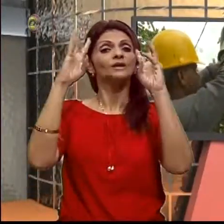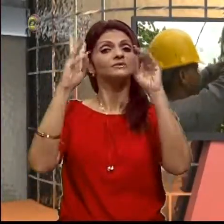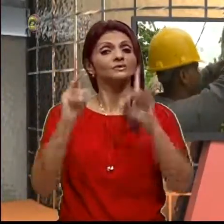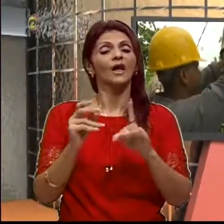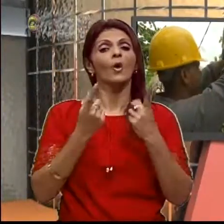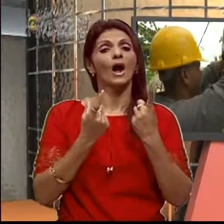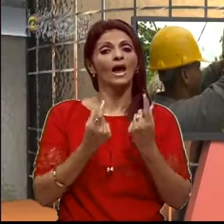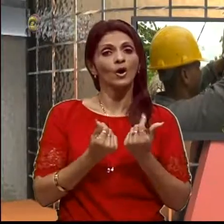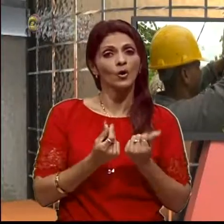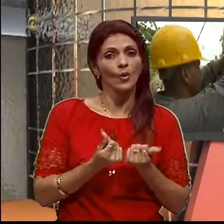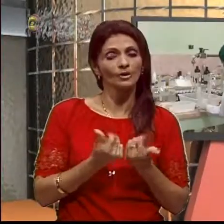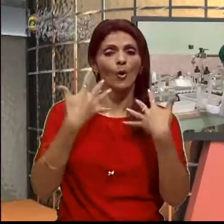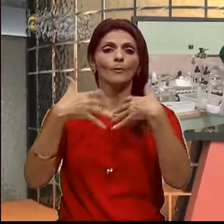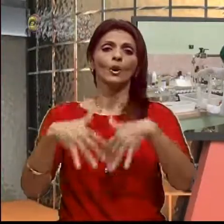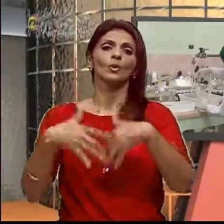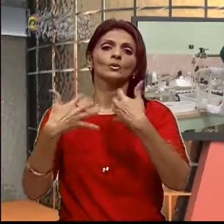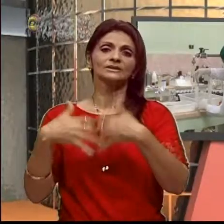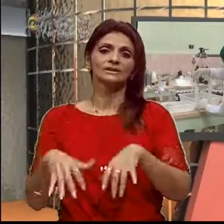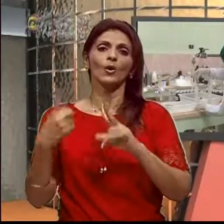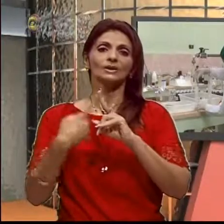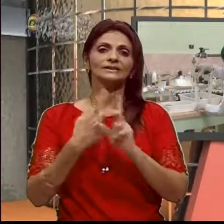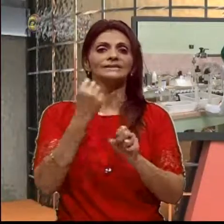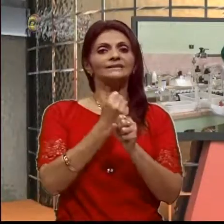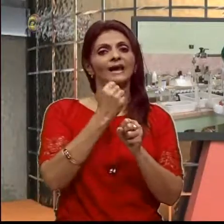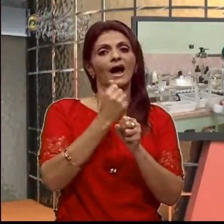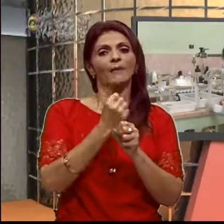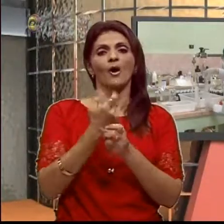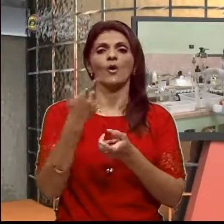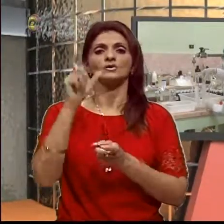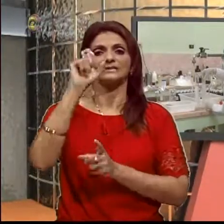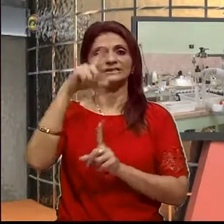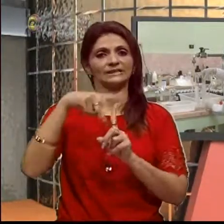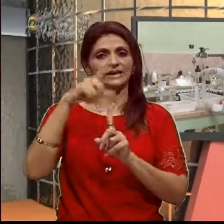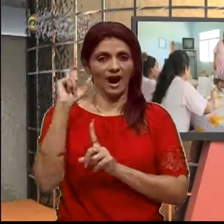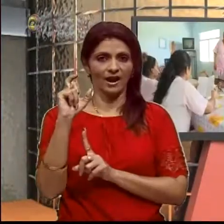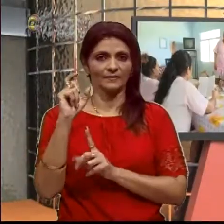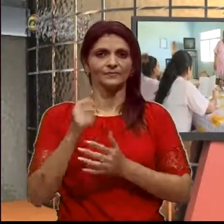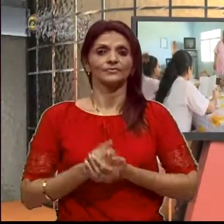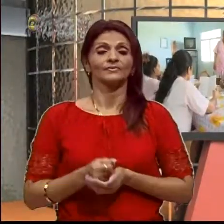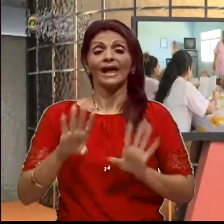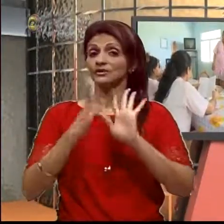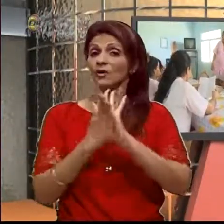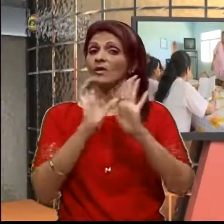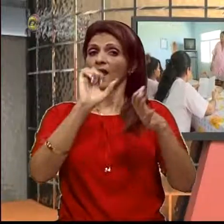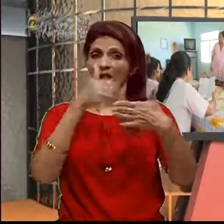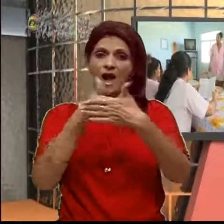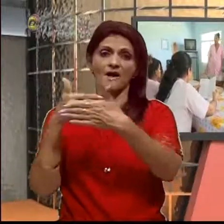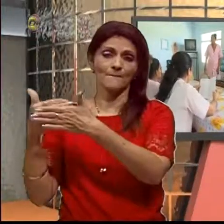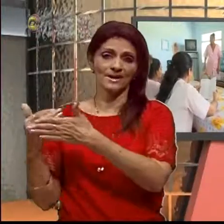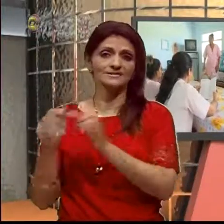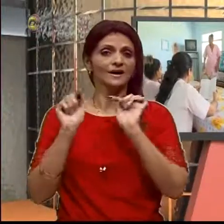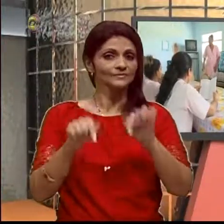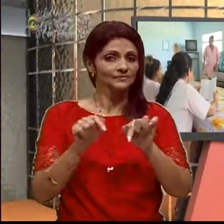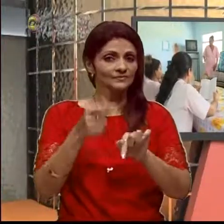económicos, productivos y trabajo sindical. En todas estuvo y está presente el